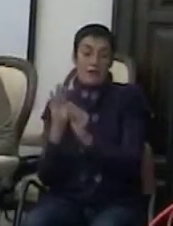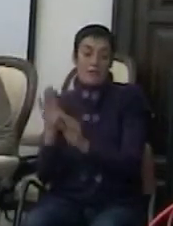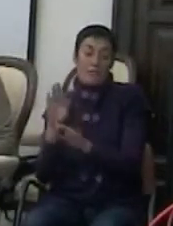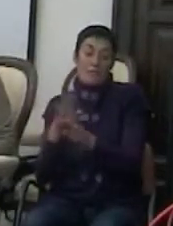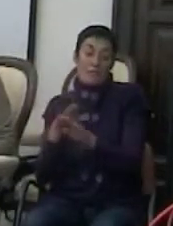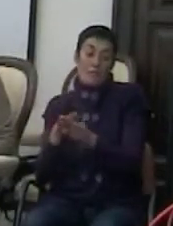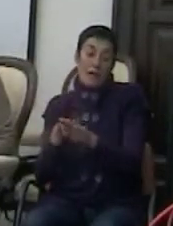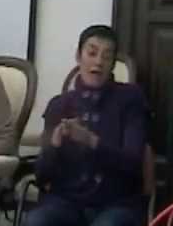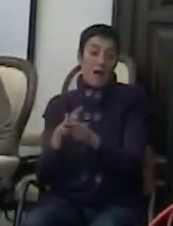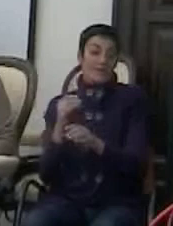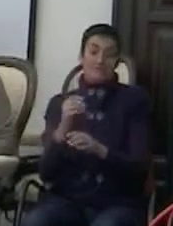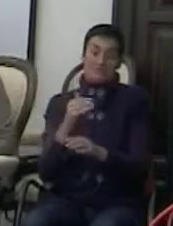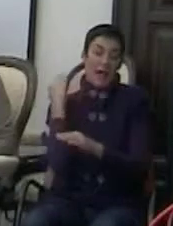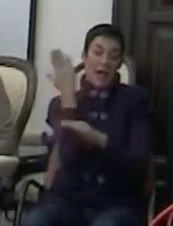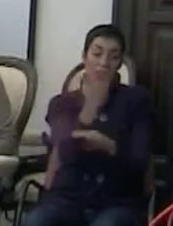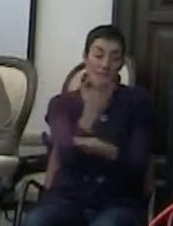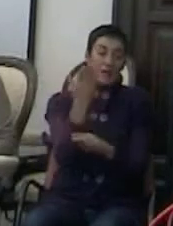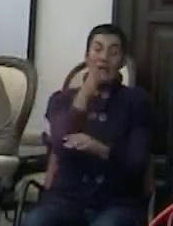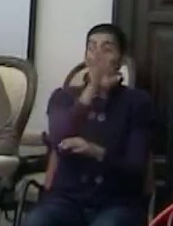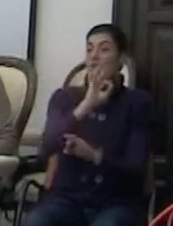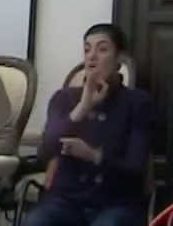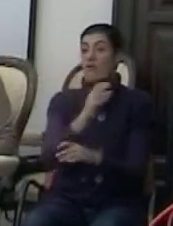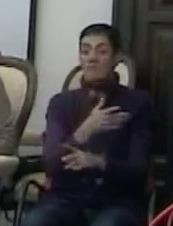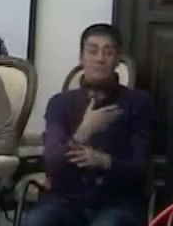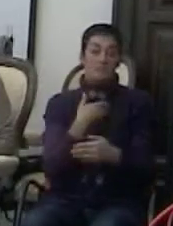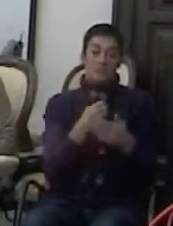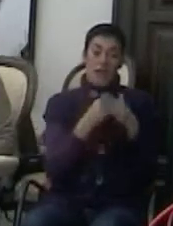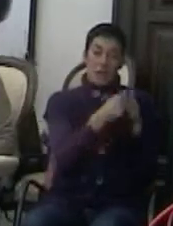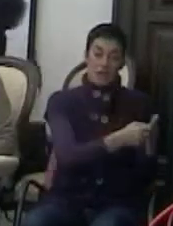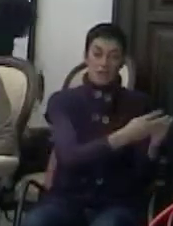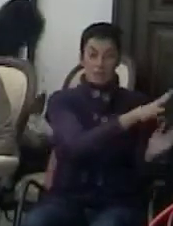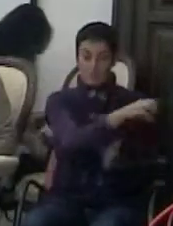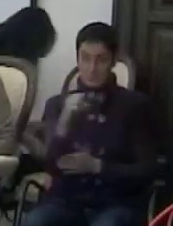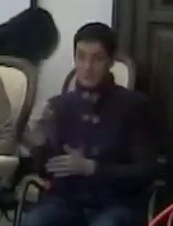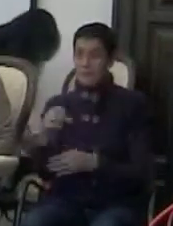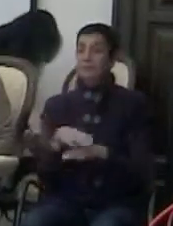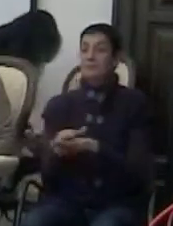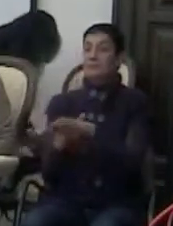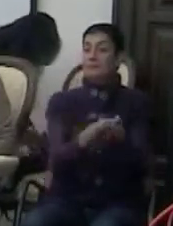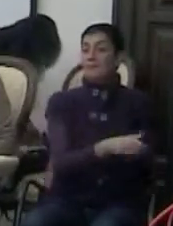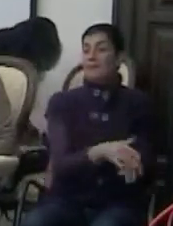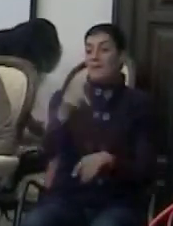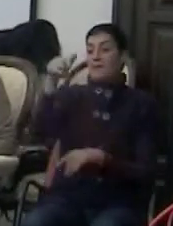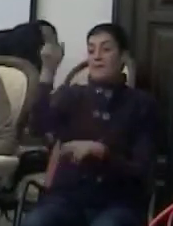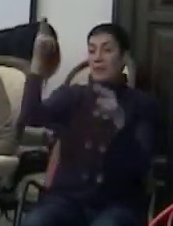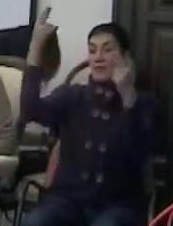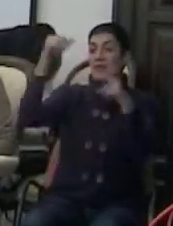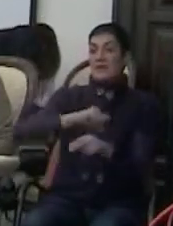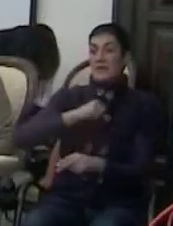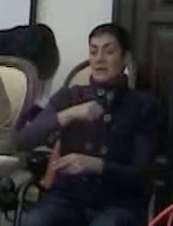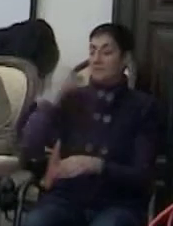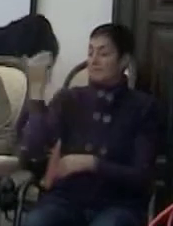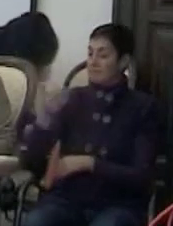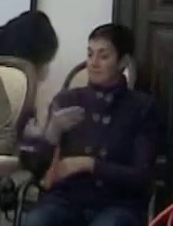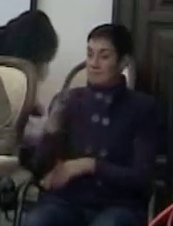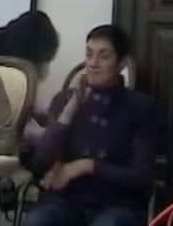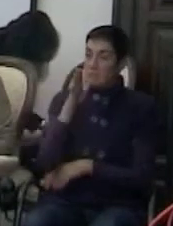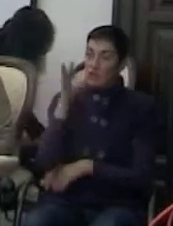no ayudar a los saharauis, no entiendo por qué. Pero en fin, a lo que vamos, la sanidad es muy importante, son ellas las que empezaron